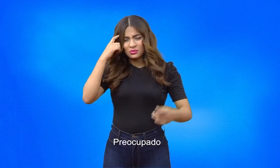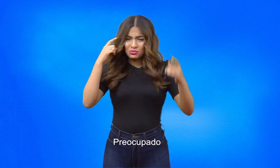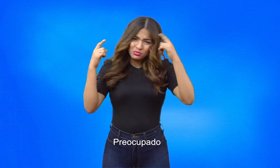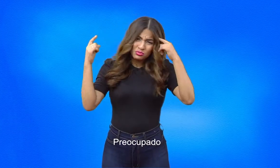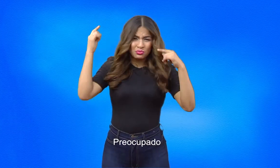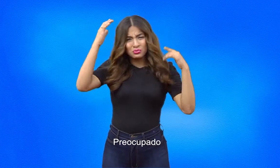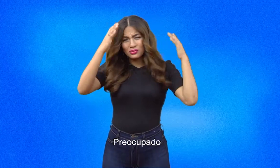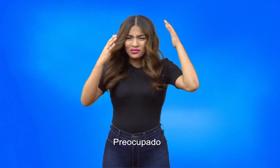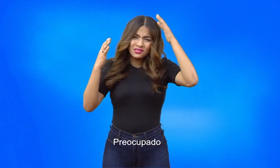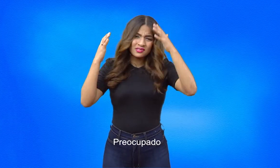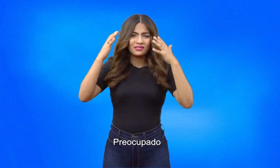Preocupado.